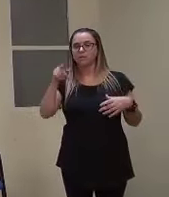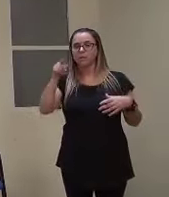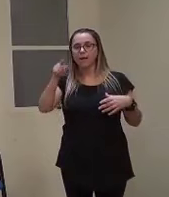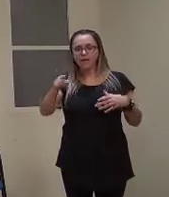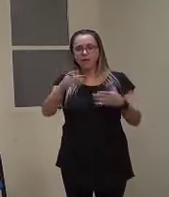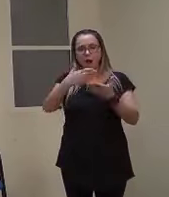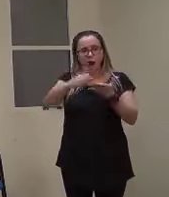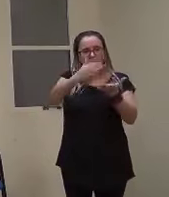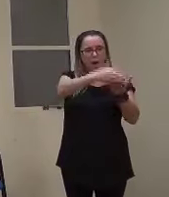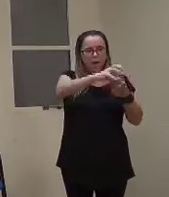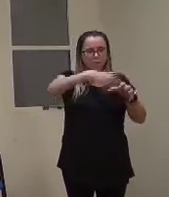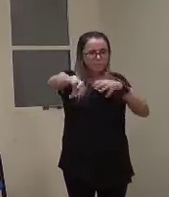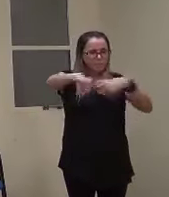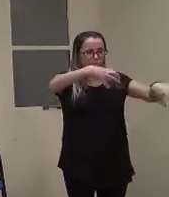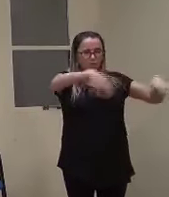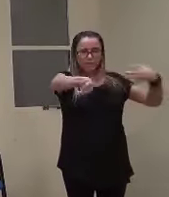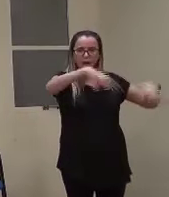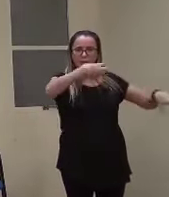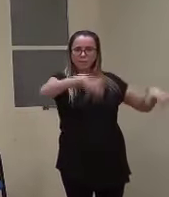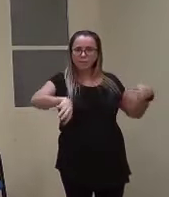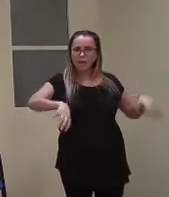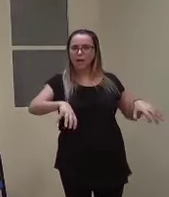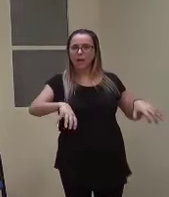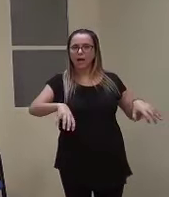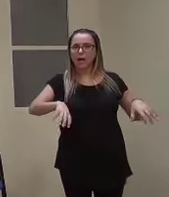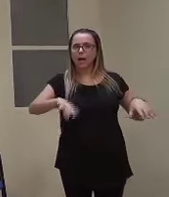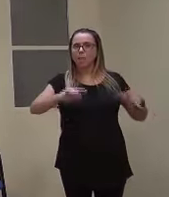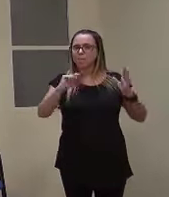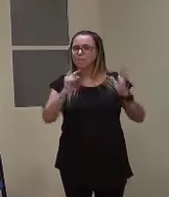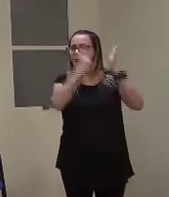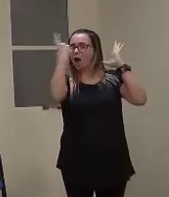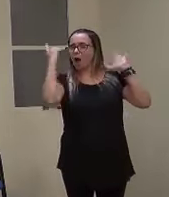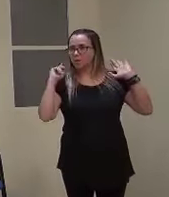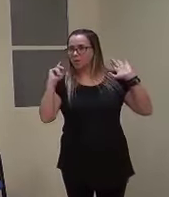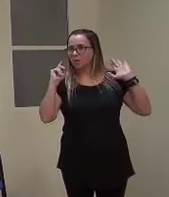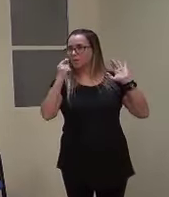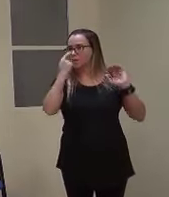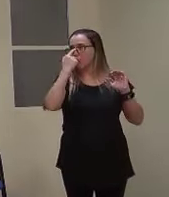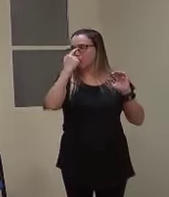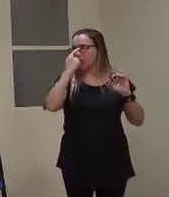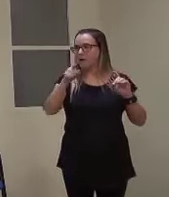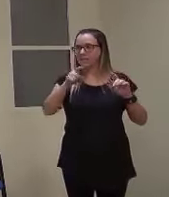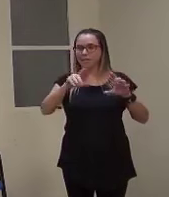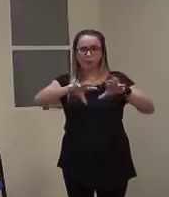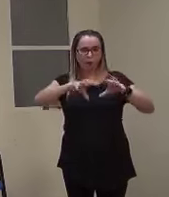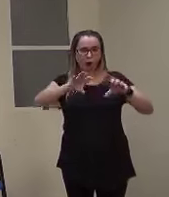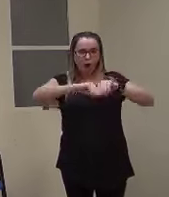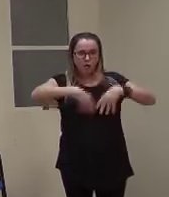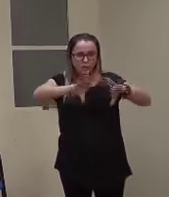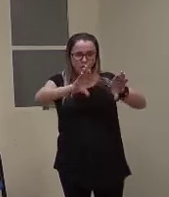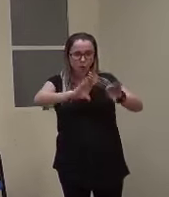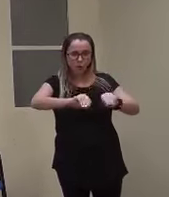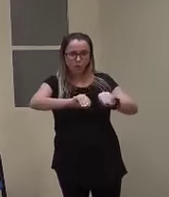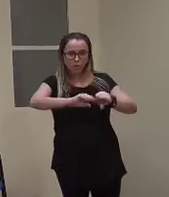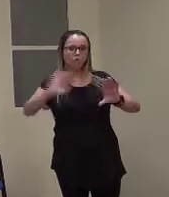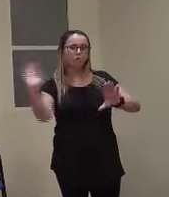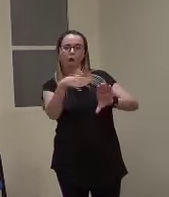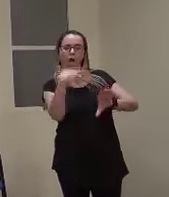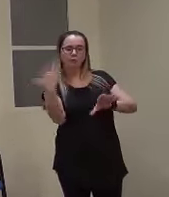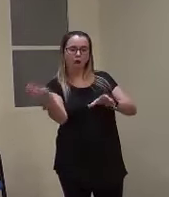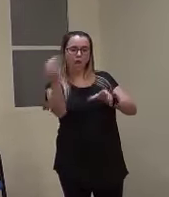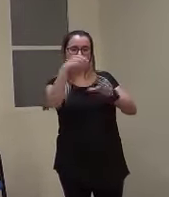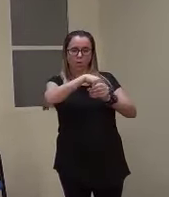segregación que sería de excepción siempre es de todo en todos incluidos